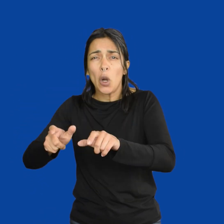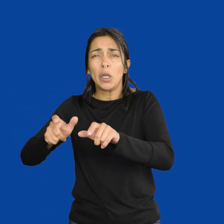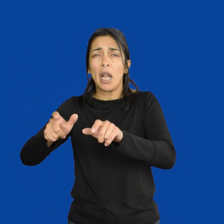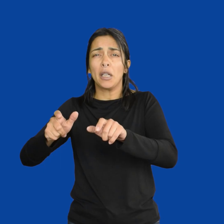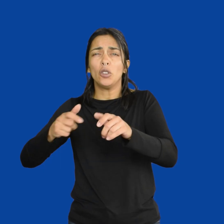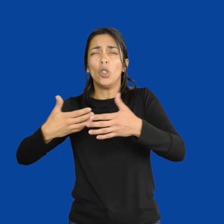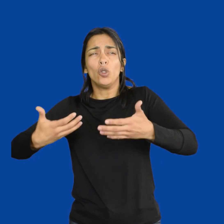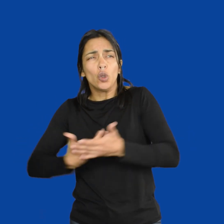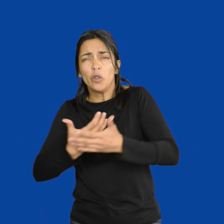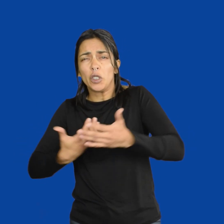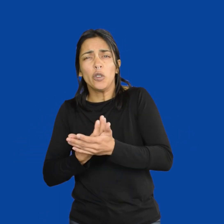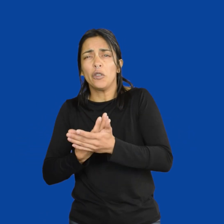deja consigo.